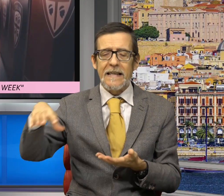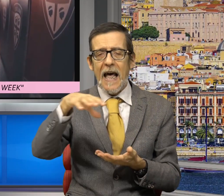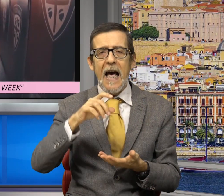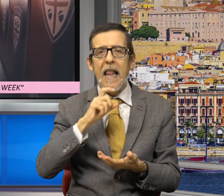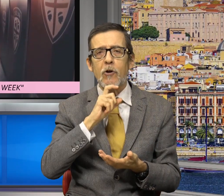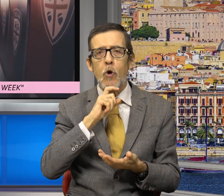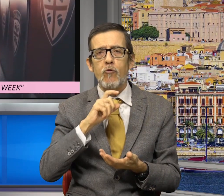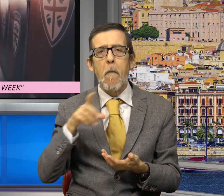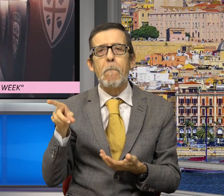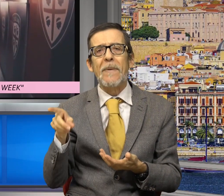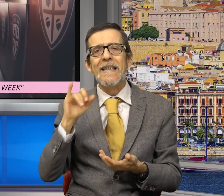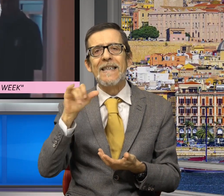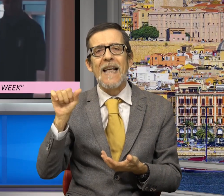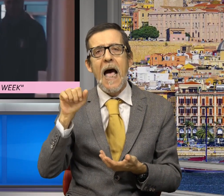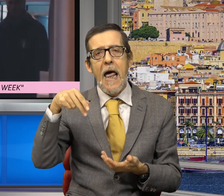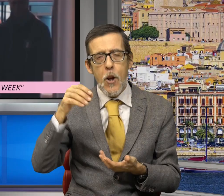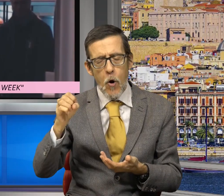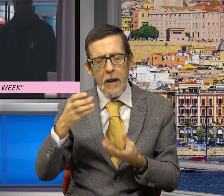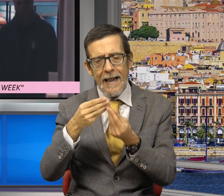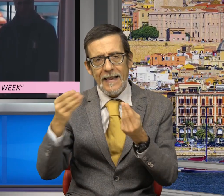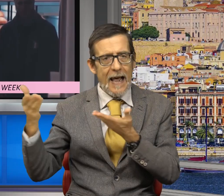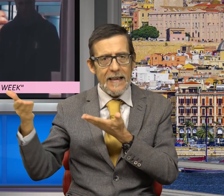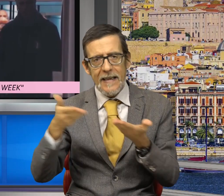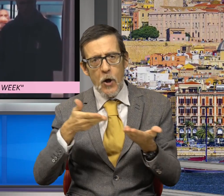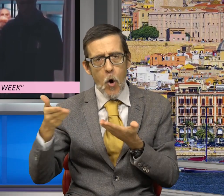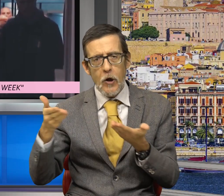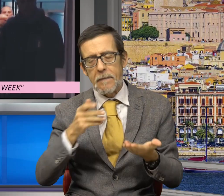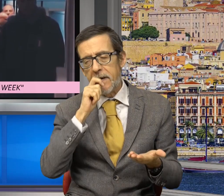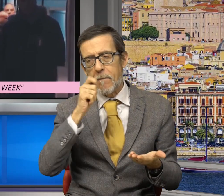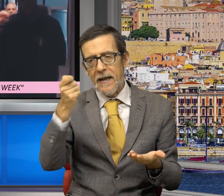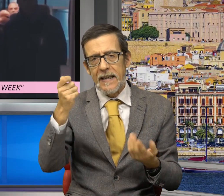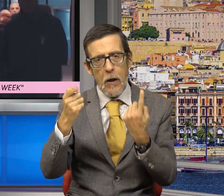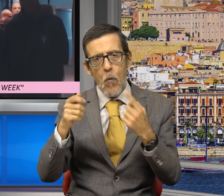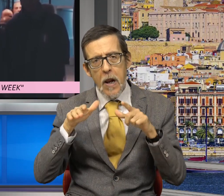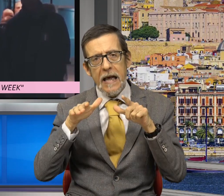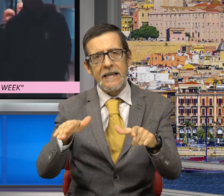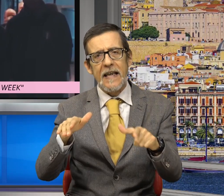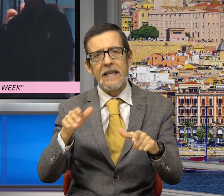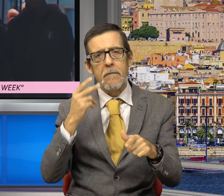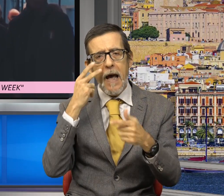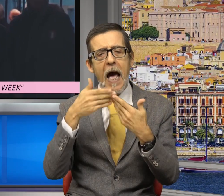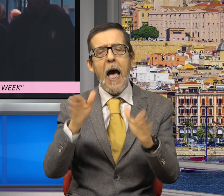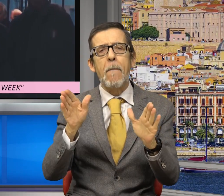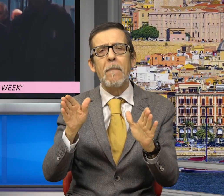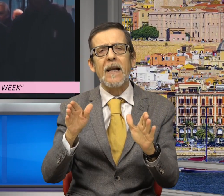Sarda, con tanti ospiti e la presentazione di una settimana che vedrà anche l'apertura straordinaria del Museo del